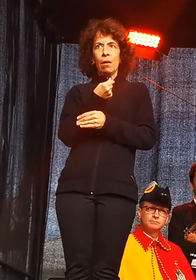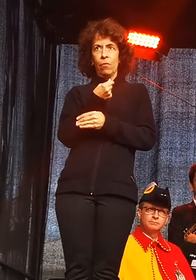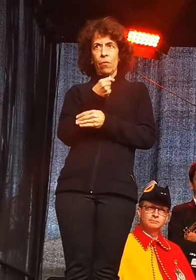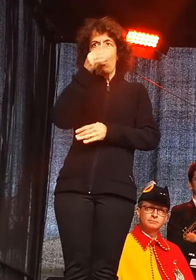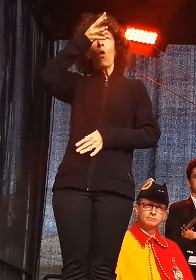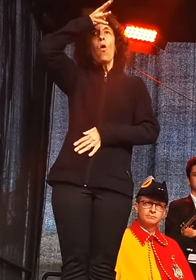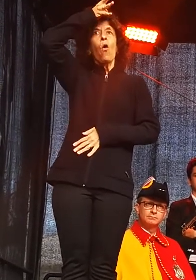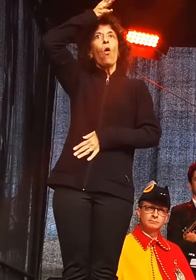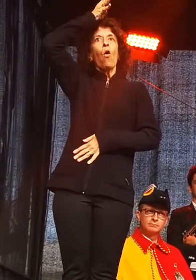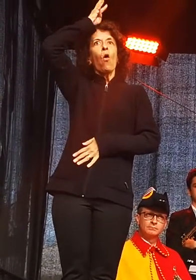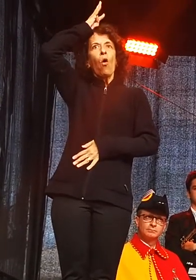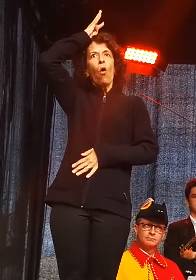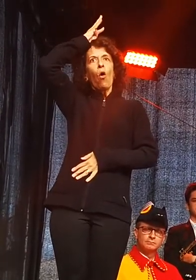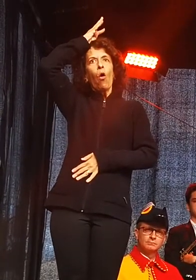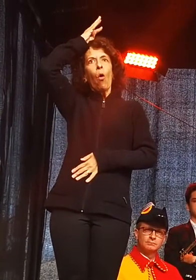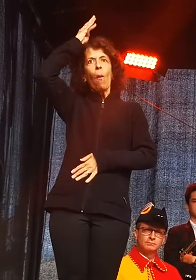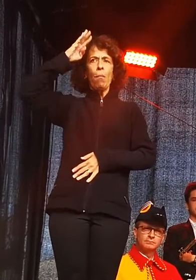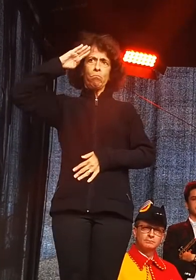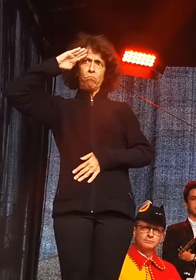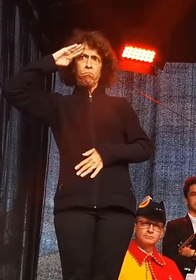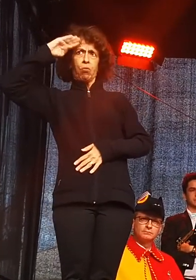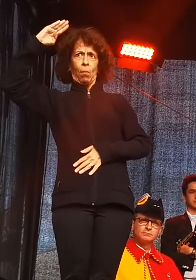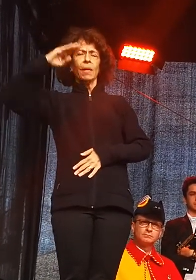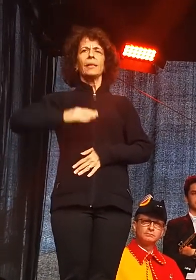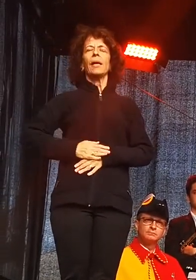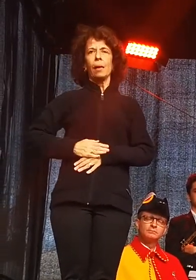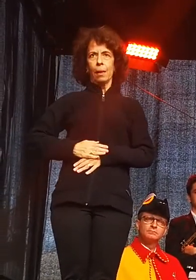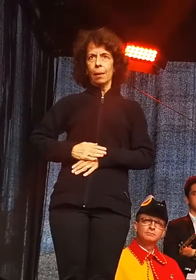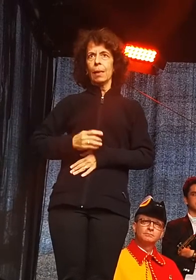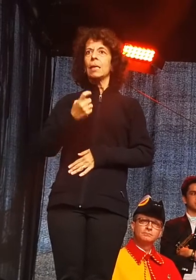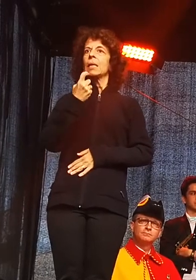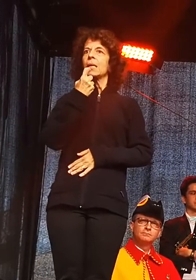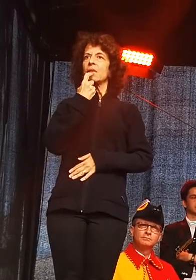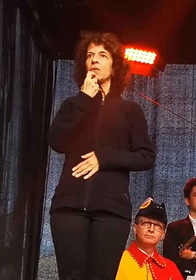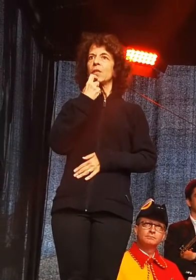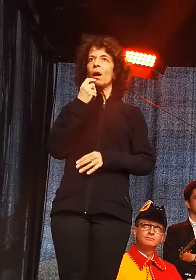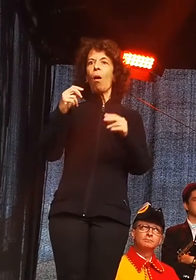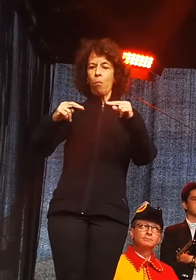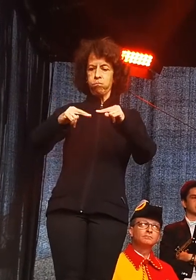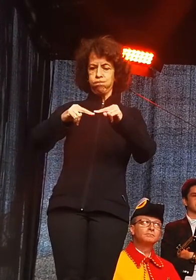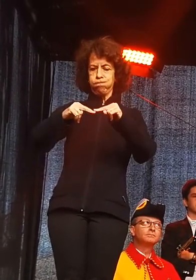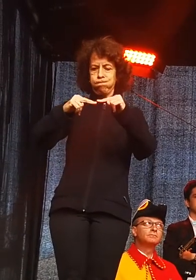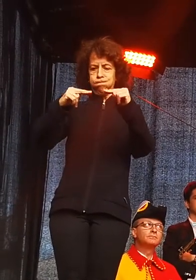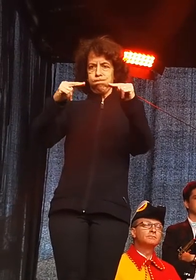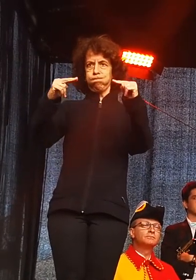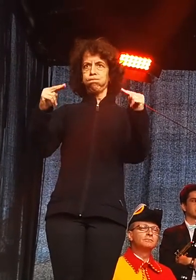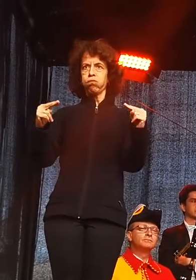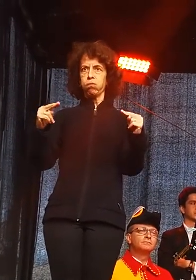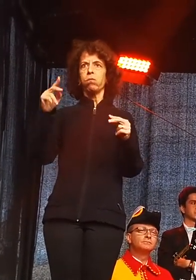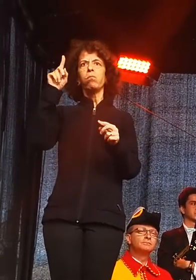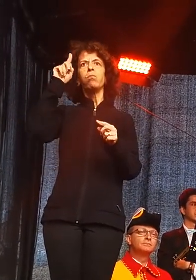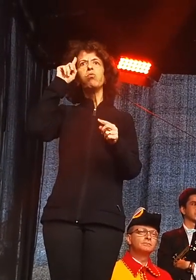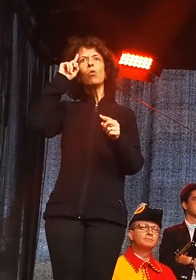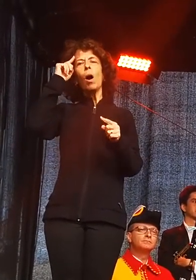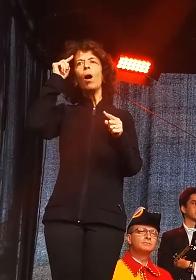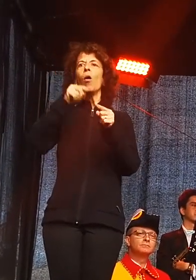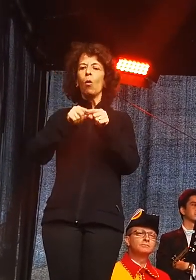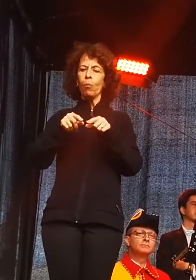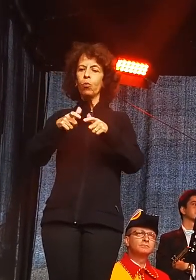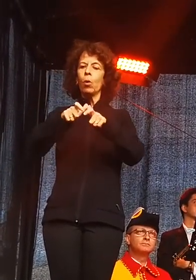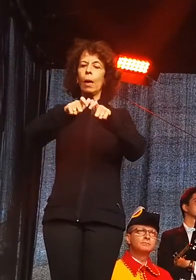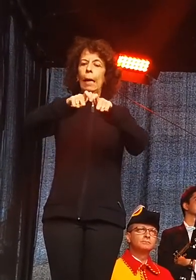militaire romaine qui s'appelle Genava. La particularité à l'époque, c'est qu'on construit un pont sur le Rhône, parce que c'était extrêmement compliqué de pouvoir franchir, bien